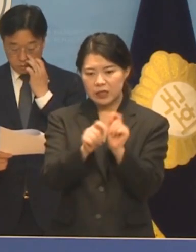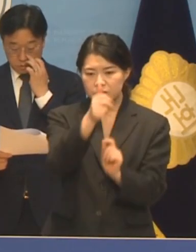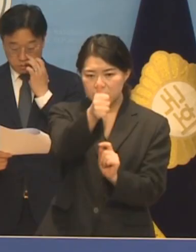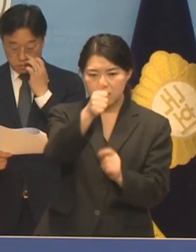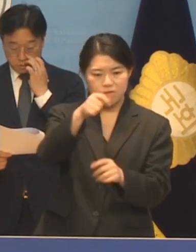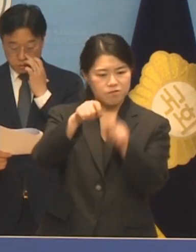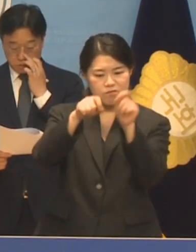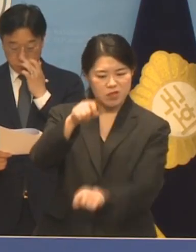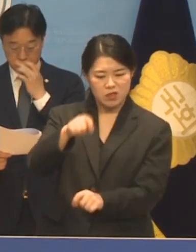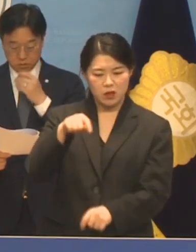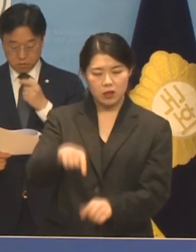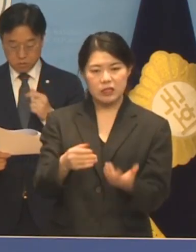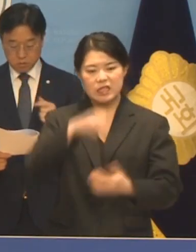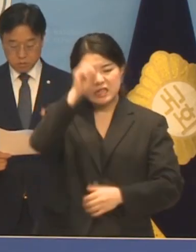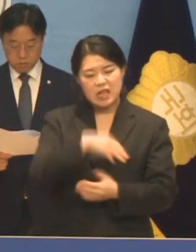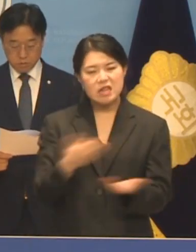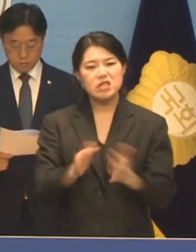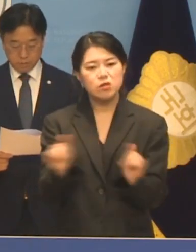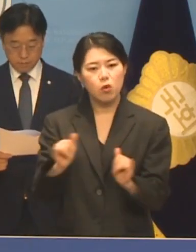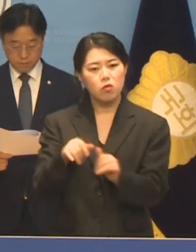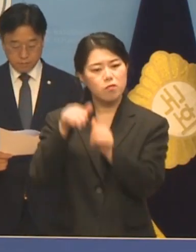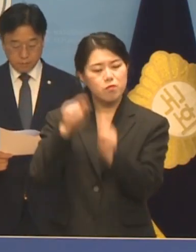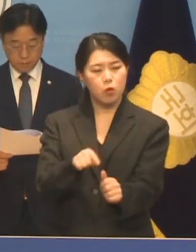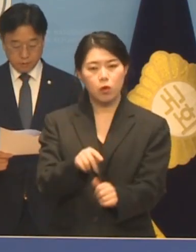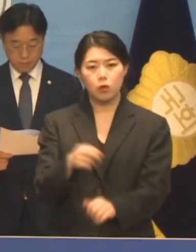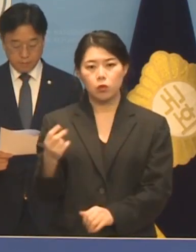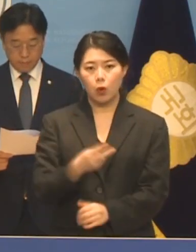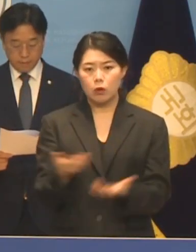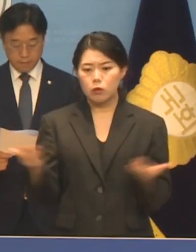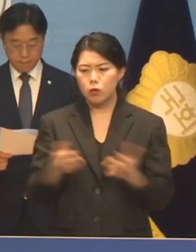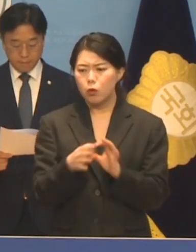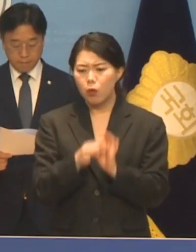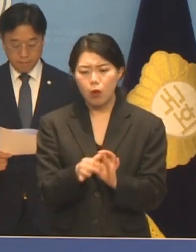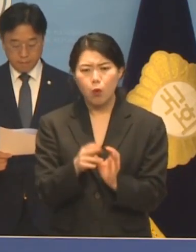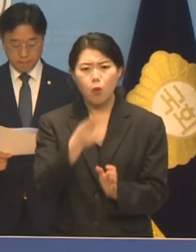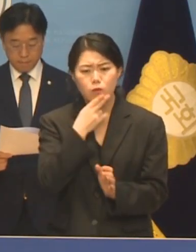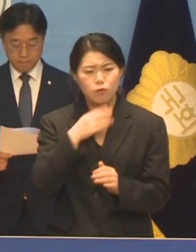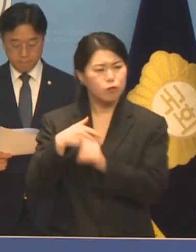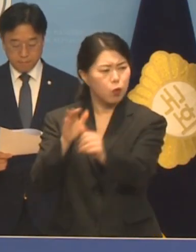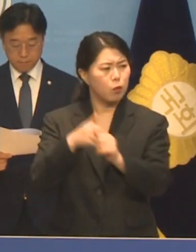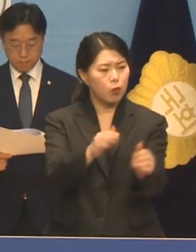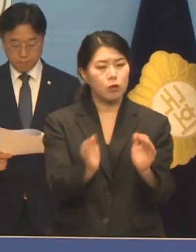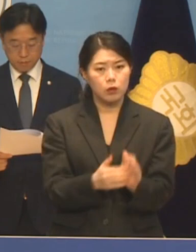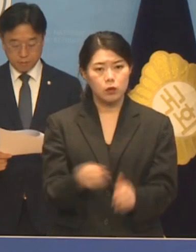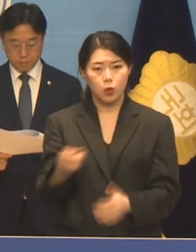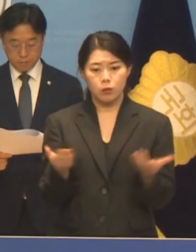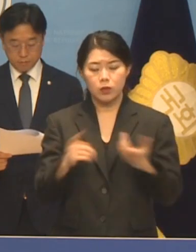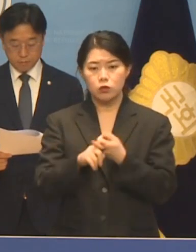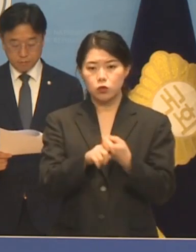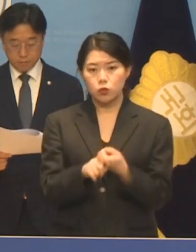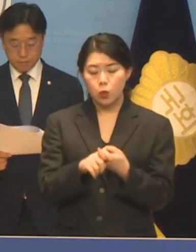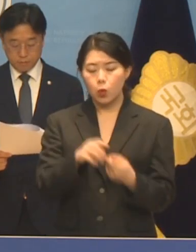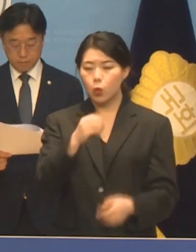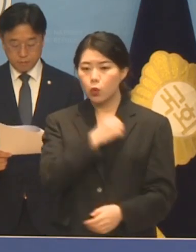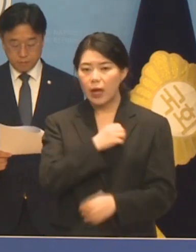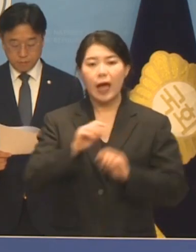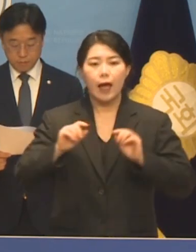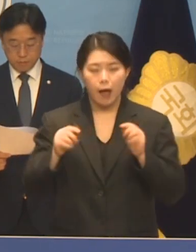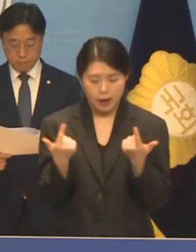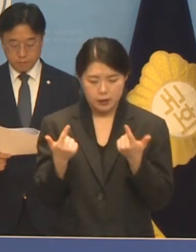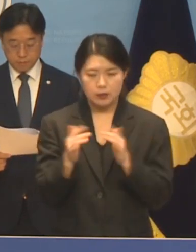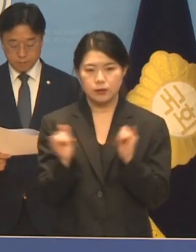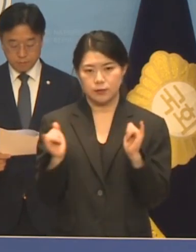평활동가로 강등시켰고 업무 관련성 없는 보직으로 전배했습니다. 반면 민주노총 소속이 아닌 다른